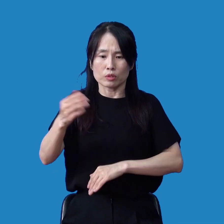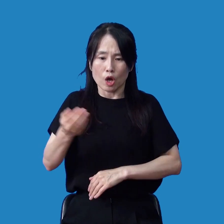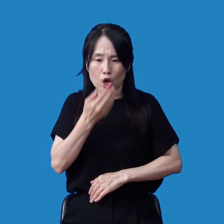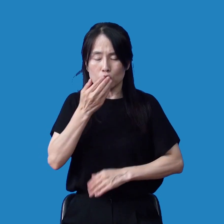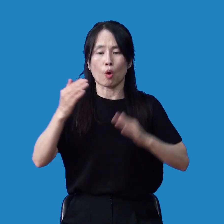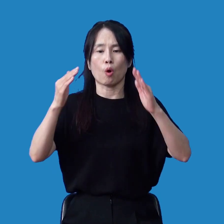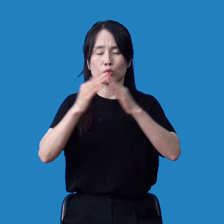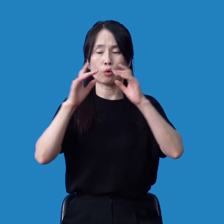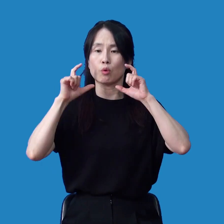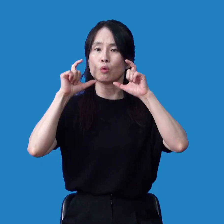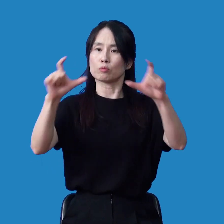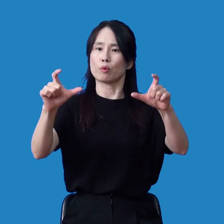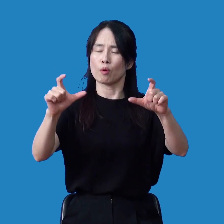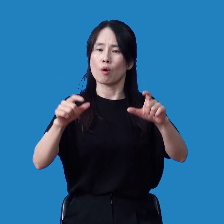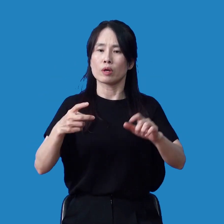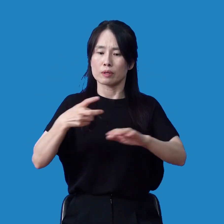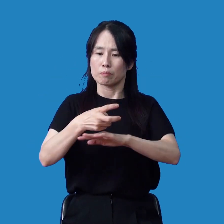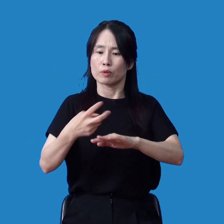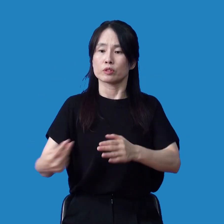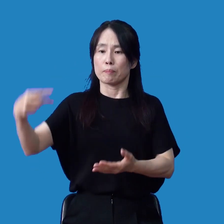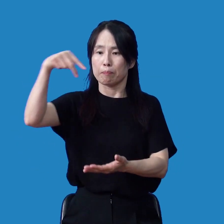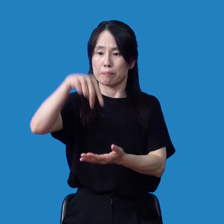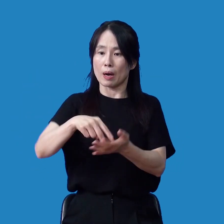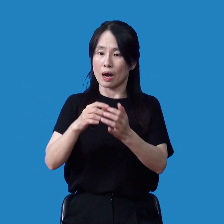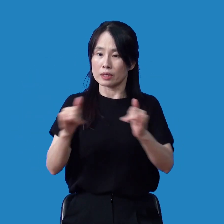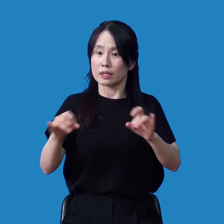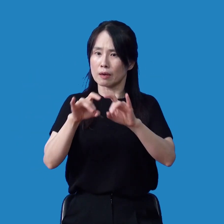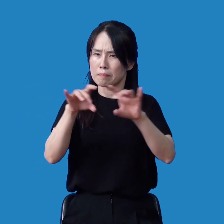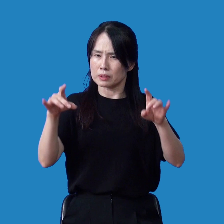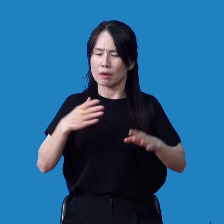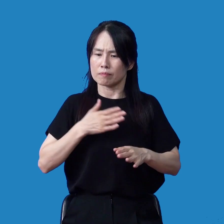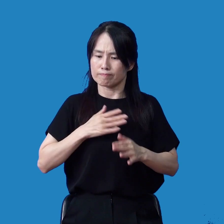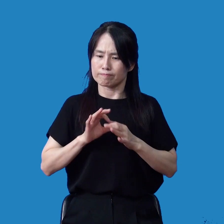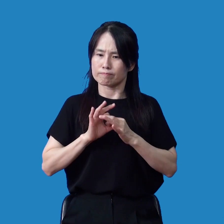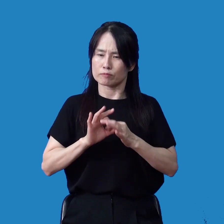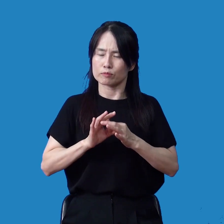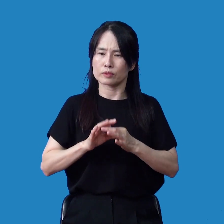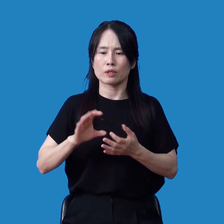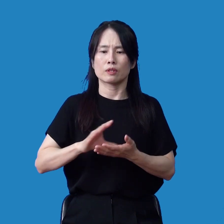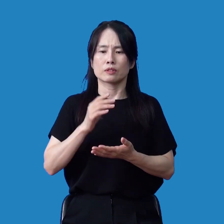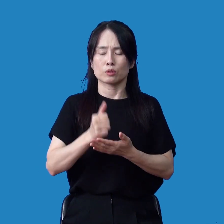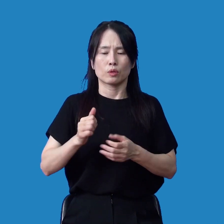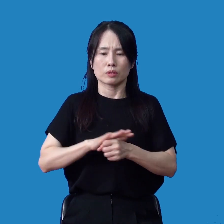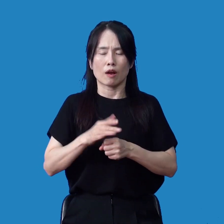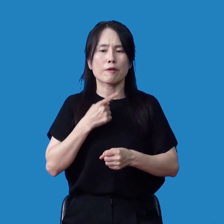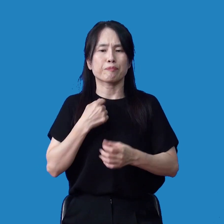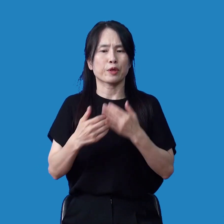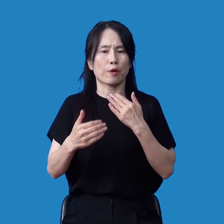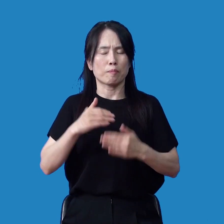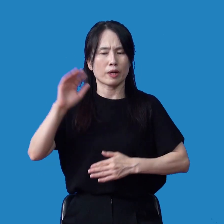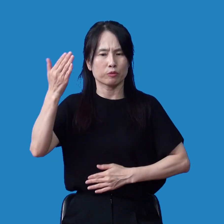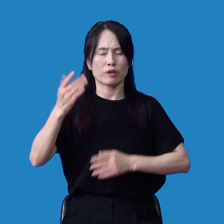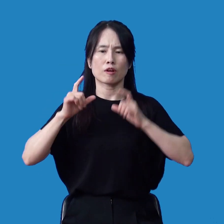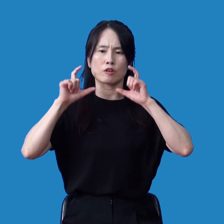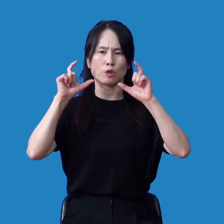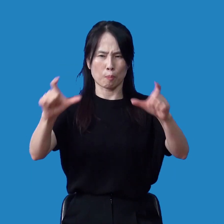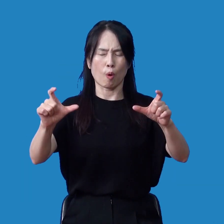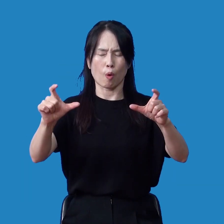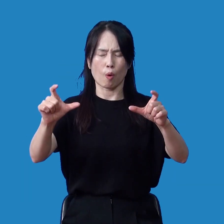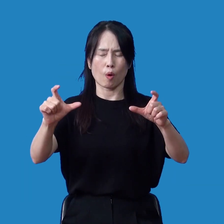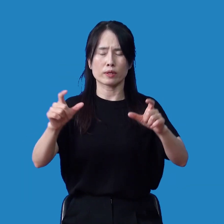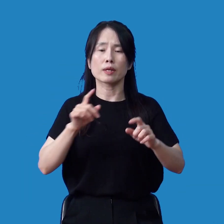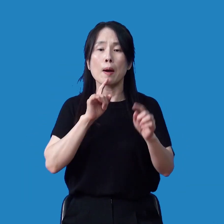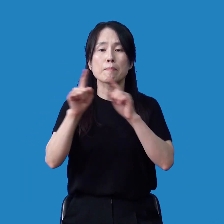선포한다. 이 버스에 올라타는 사람마다 나를 통해서 그리스도의 사랑을 경험하게 될 것을 선포한다. 그렇게 한번